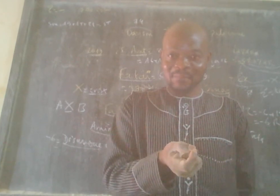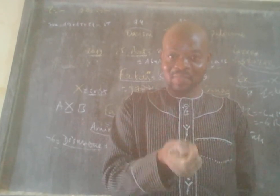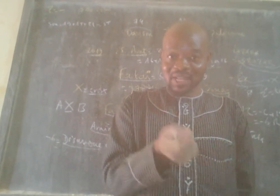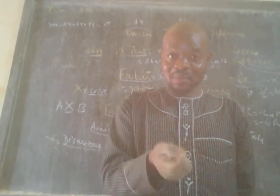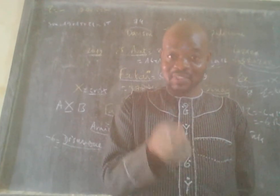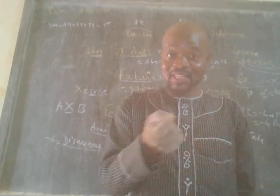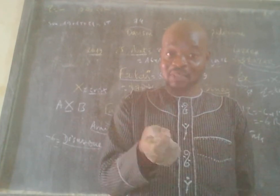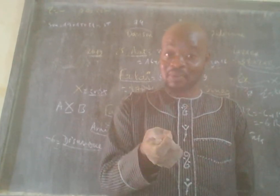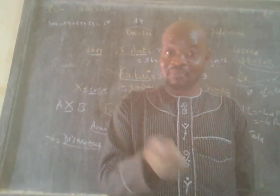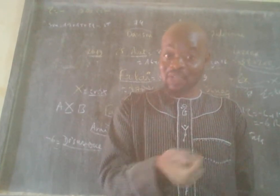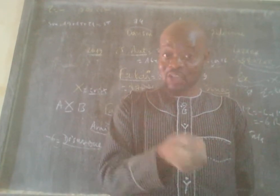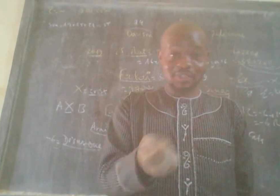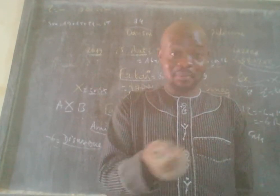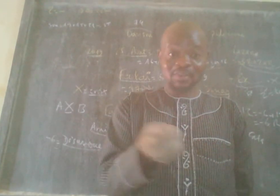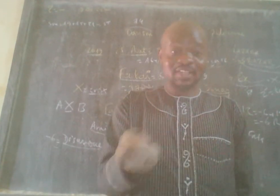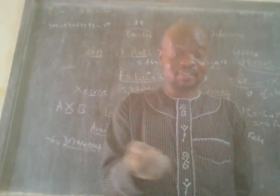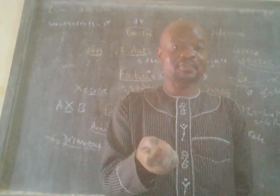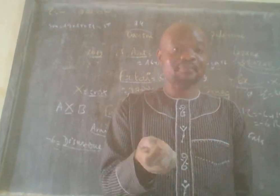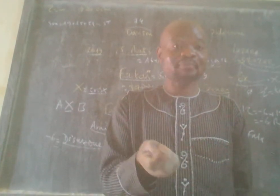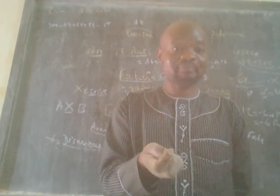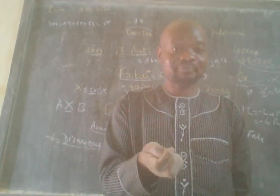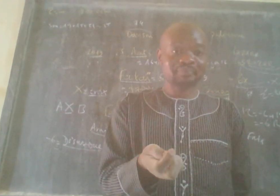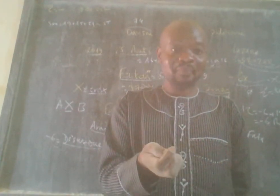quand il a commencé ses traitements, on a commencé par avoir des effets.